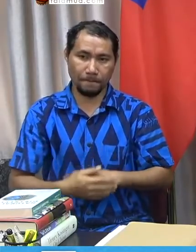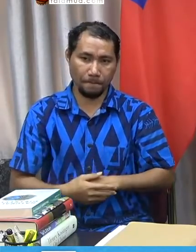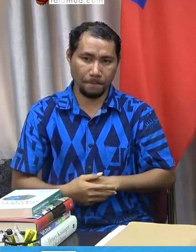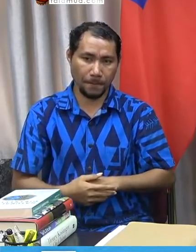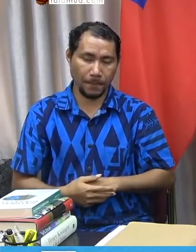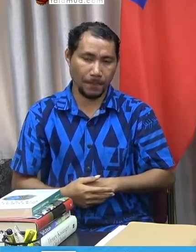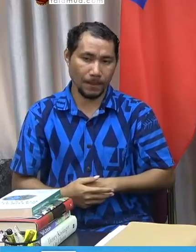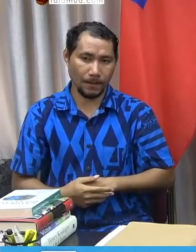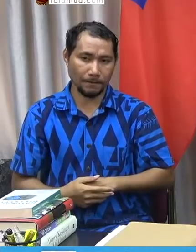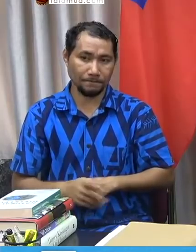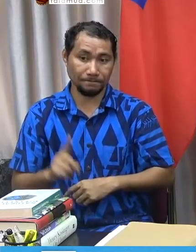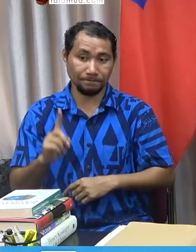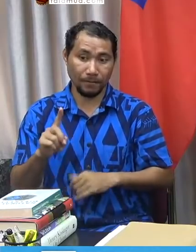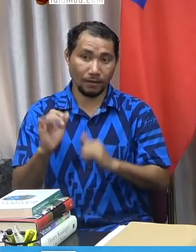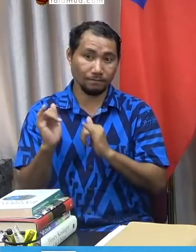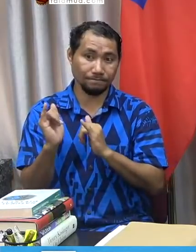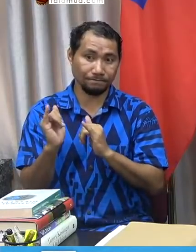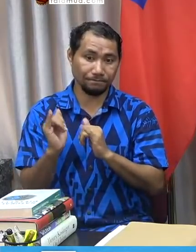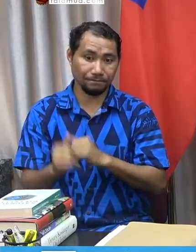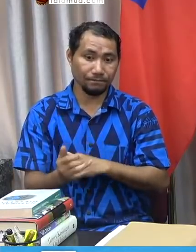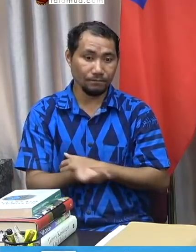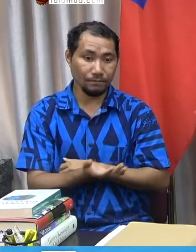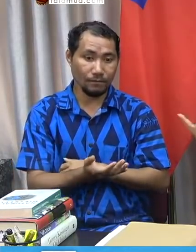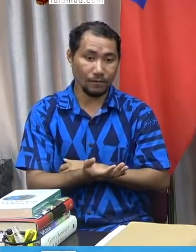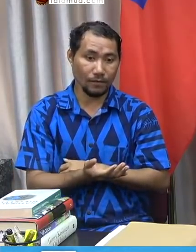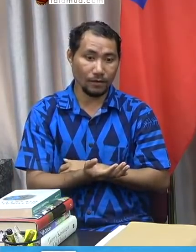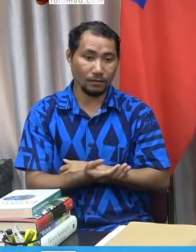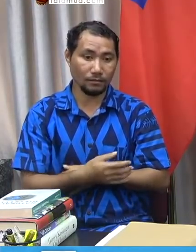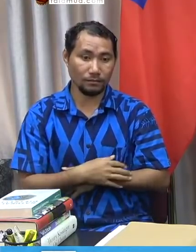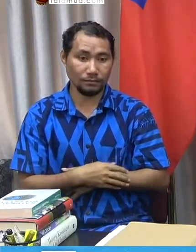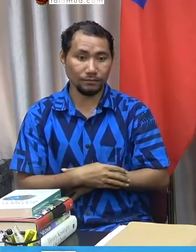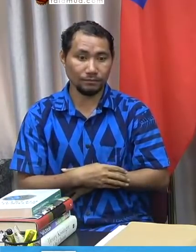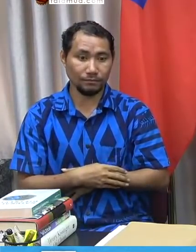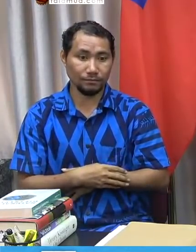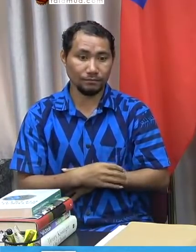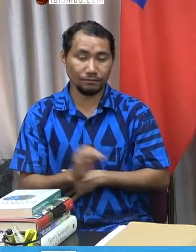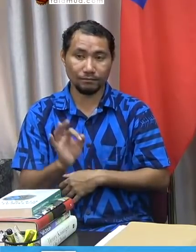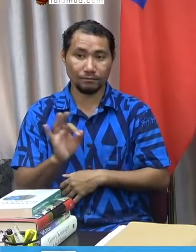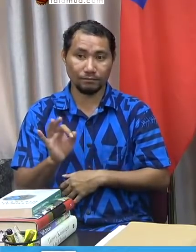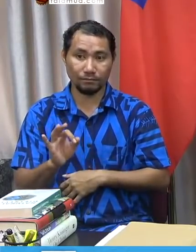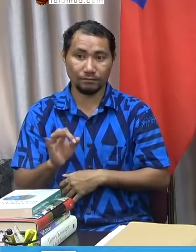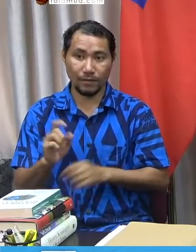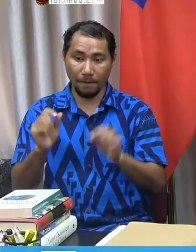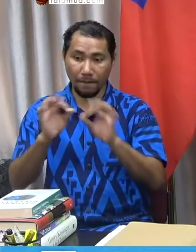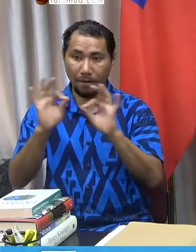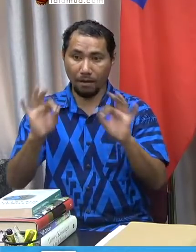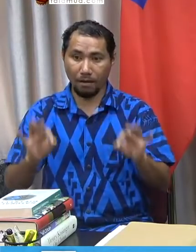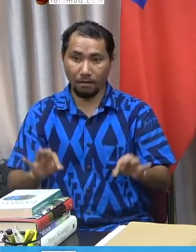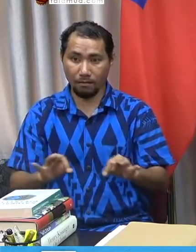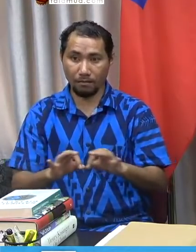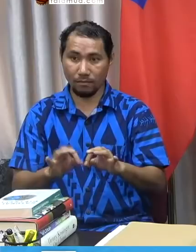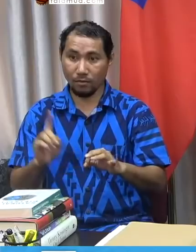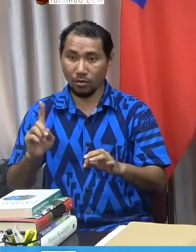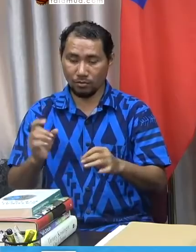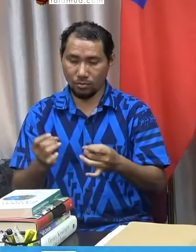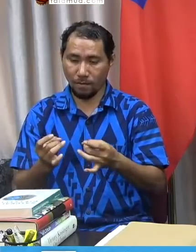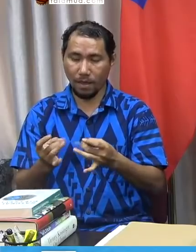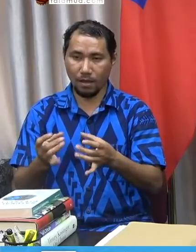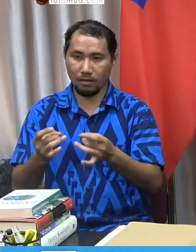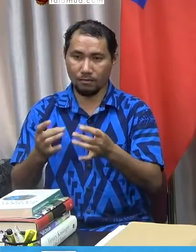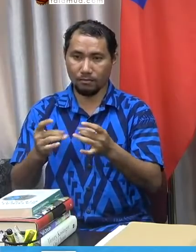mai ia fianga la ia wae ele mai le pepa le fua mai e ta pena e